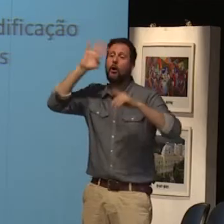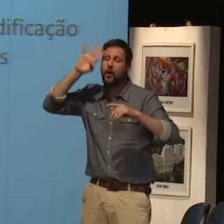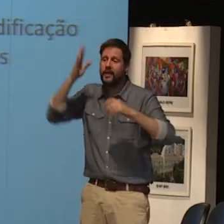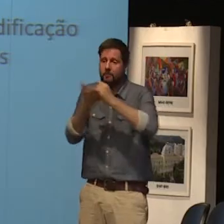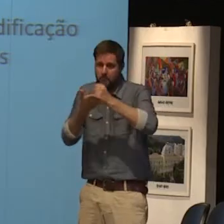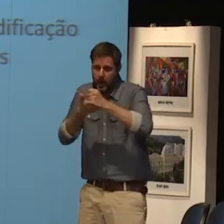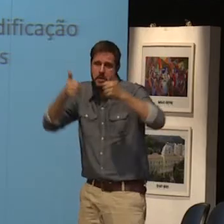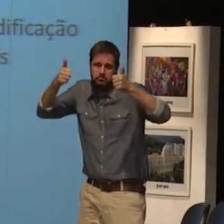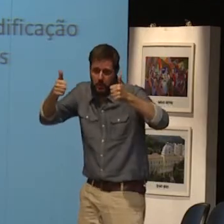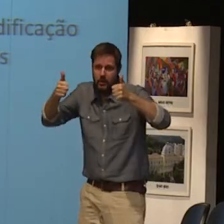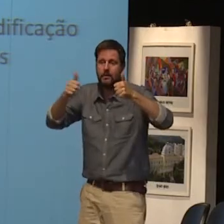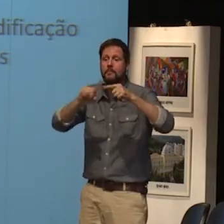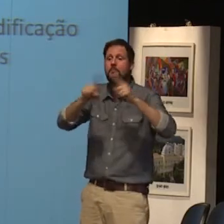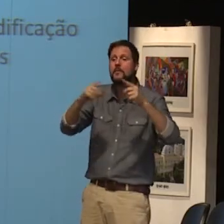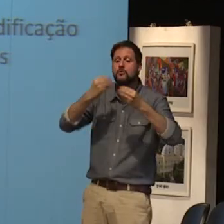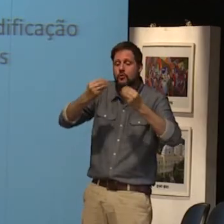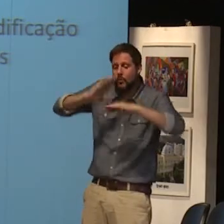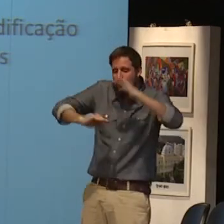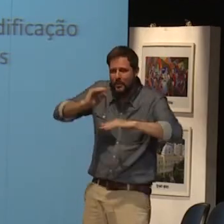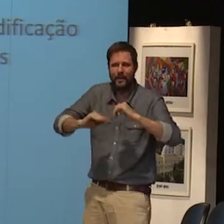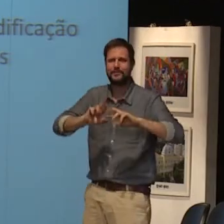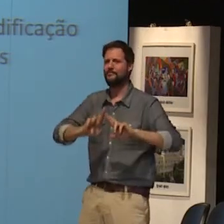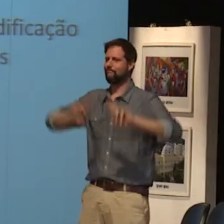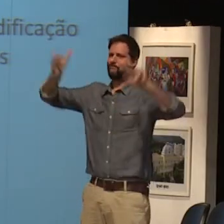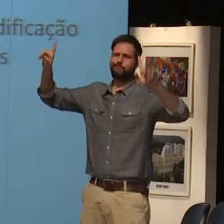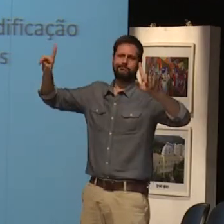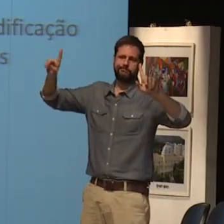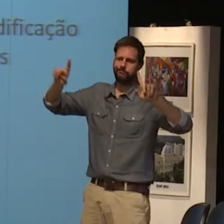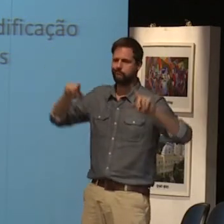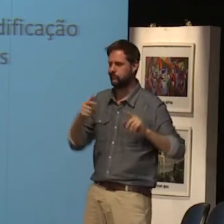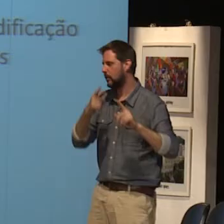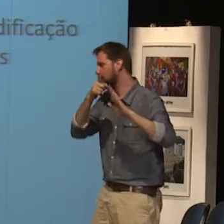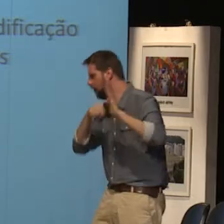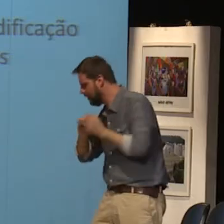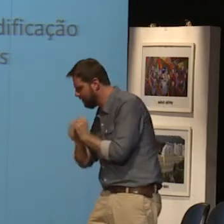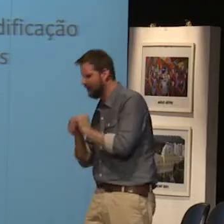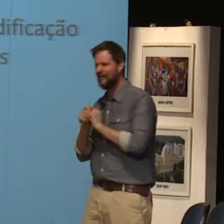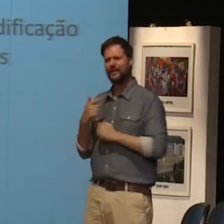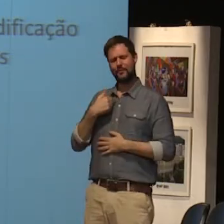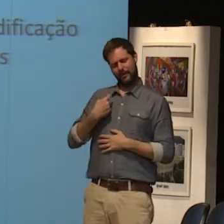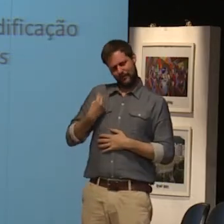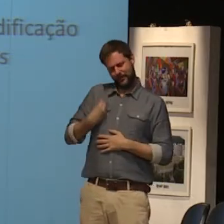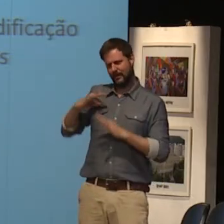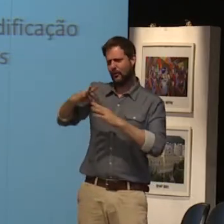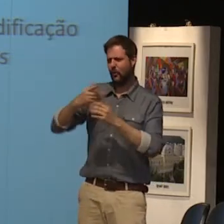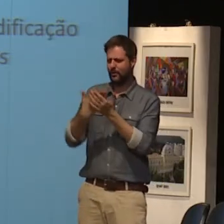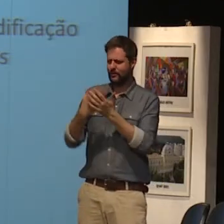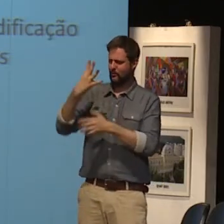na academia, e eu tinha que passar de uma teoria básica, mas eu tinha que passar de forma diferente para